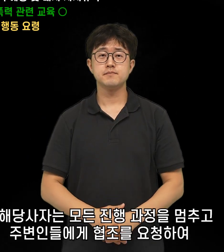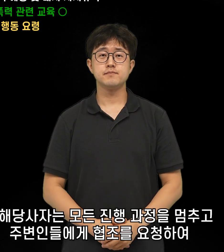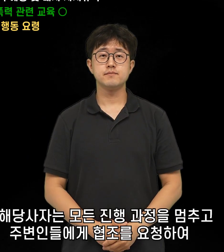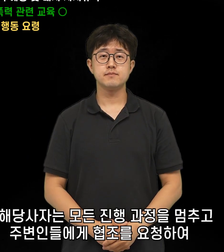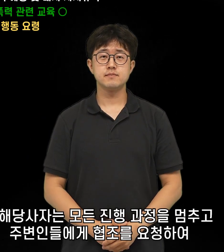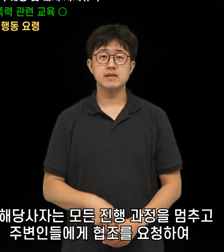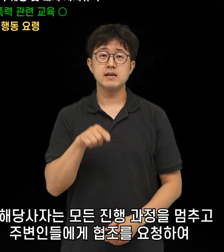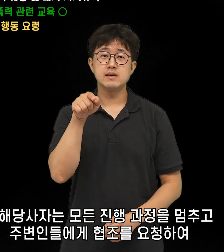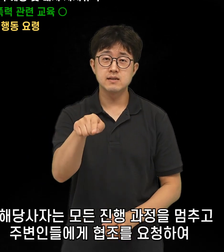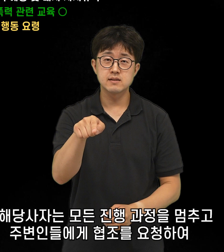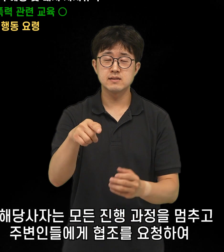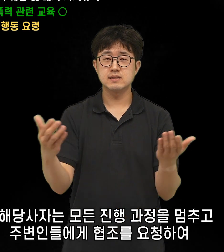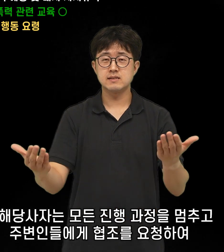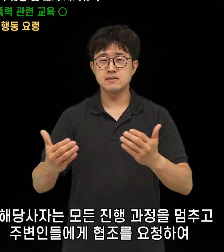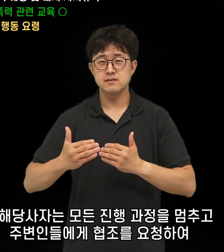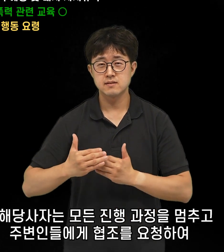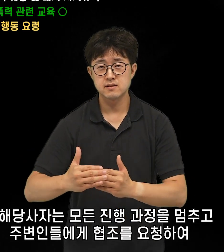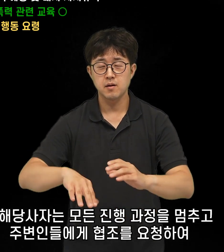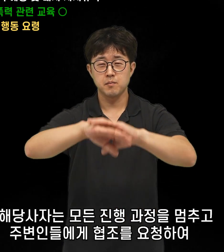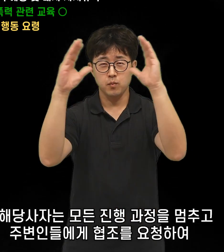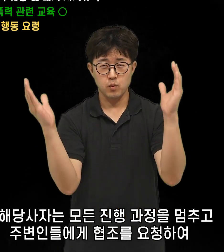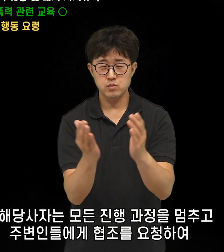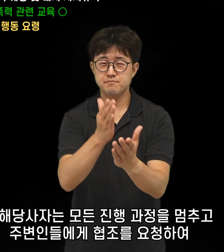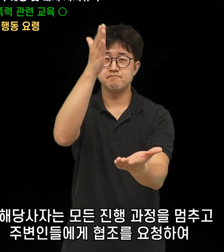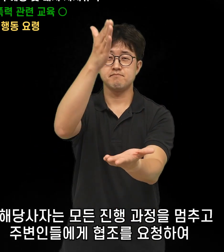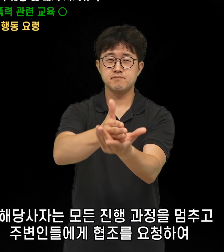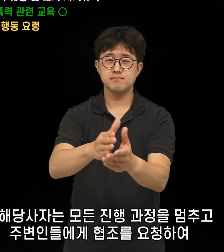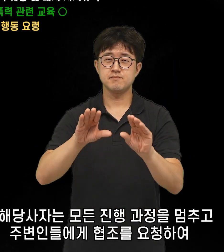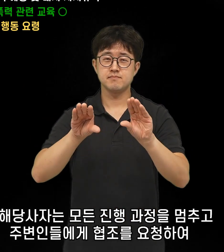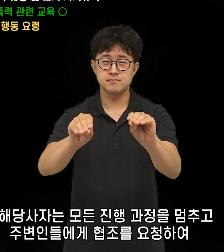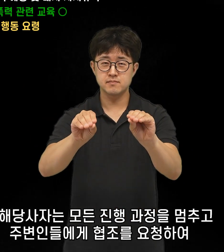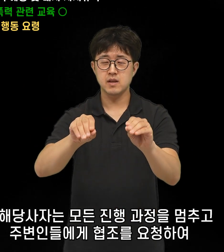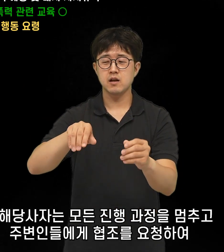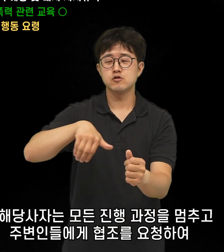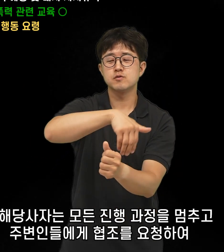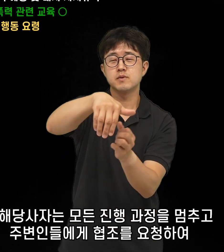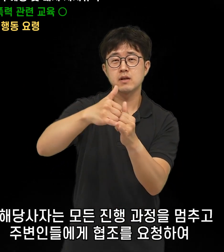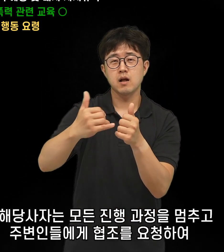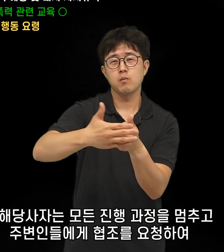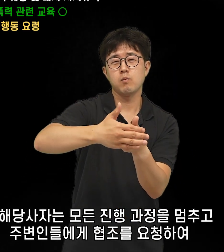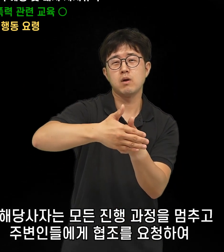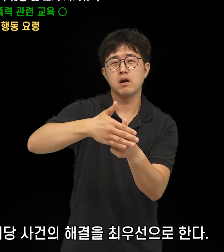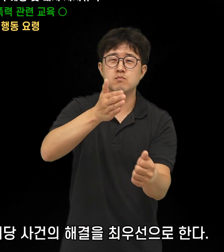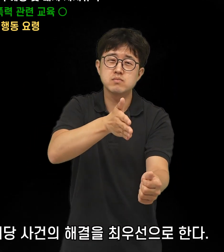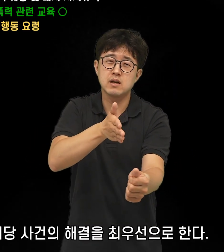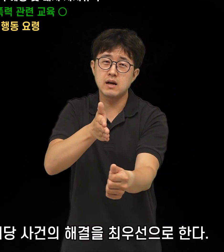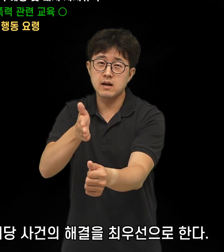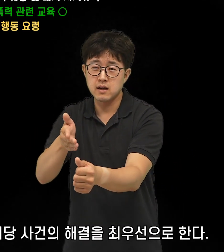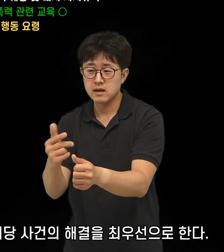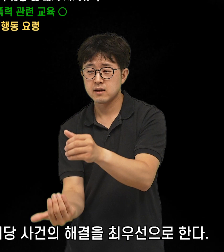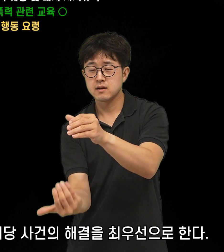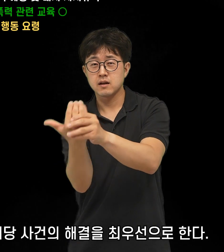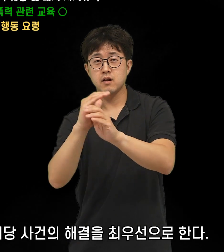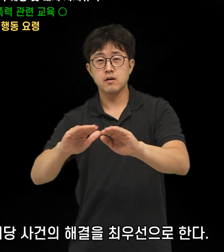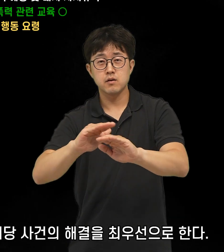가해 당사자는 모든 진행 과정을 멈추고 주변인들에게 협조를 요청하여 해당 사건의 해결을 최우선으로